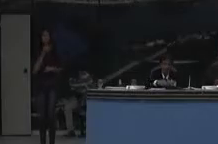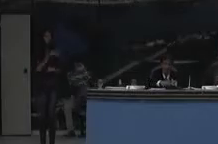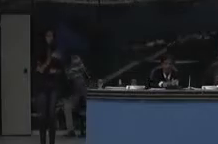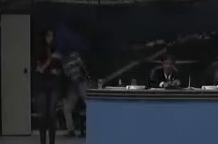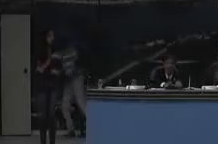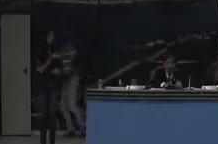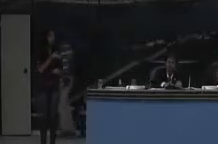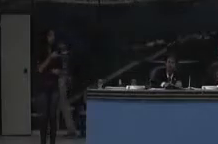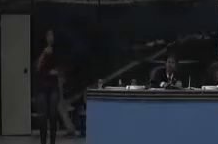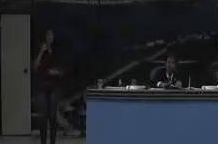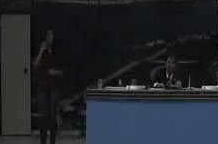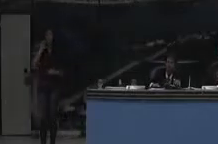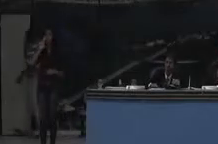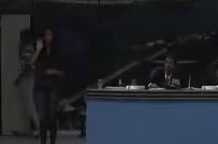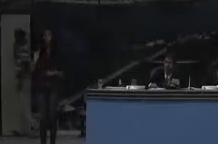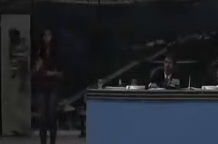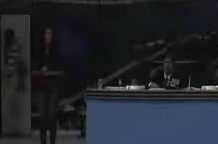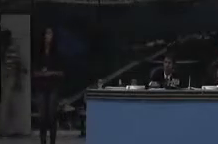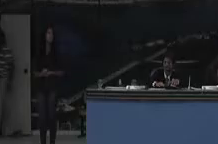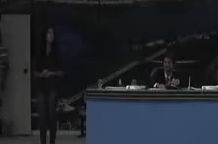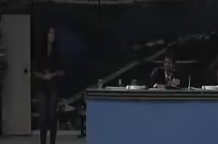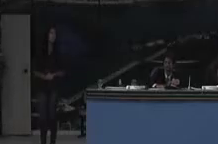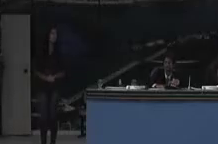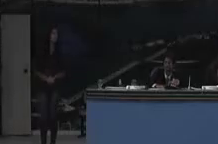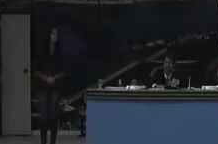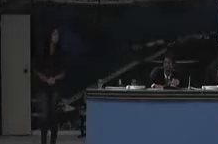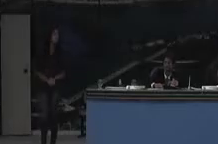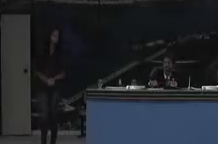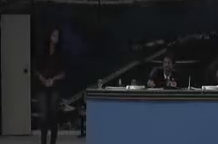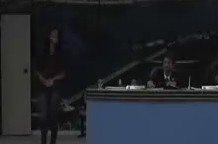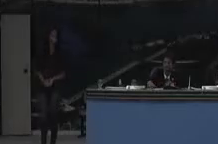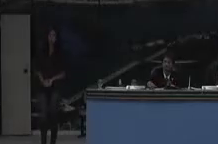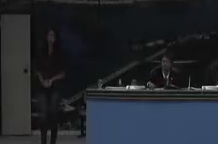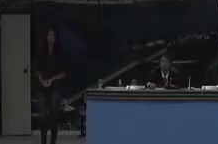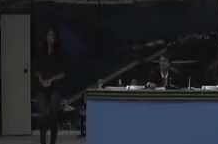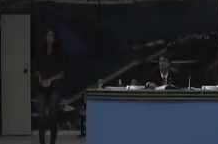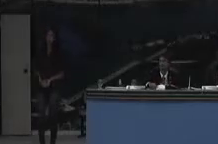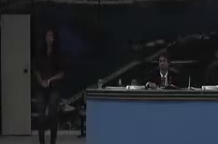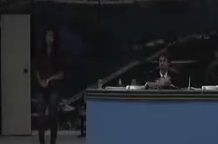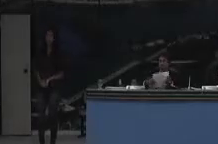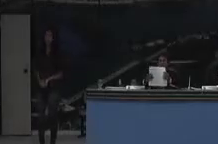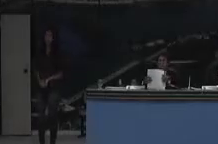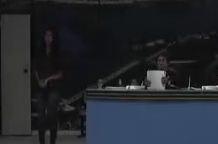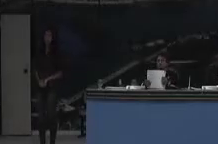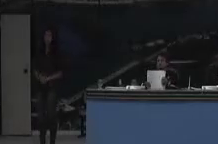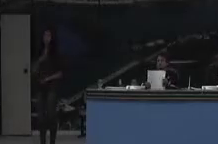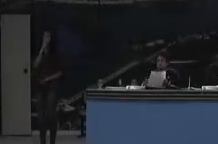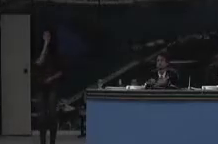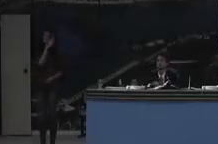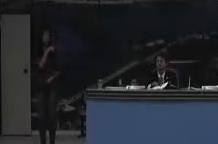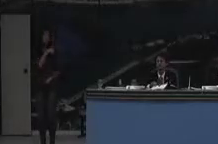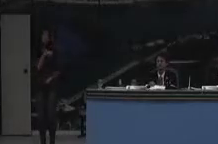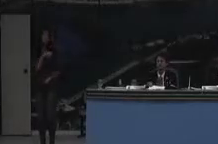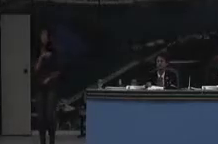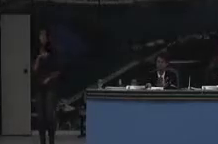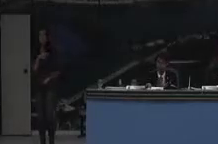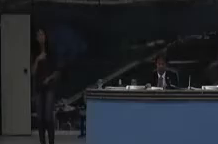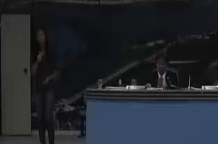Discussão, o vereador Paulo Carqueja. Pois não, vereador. Senhor presidente,